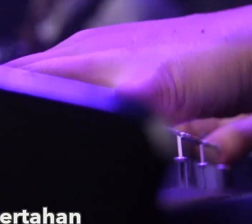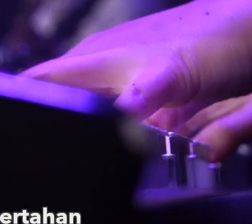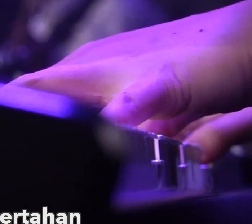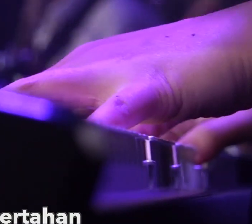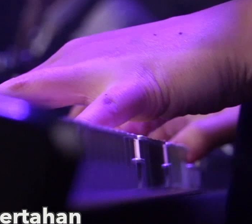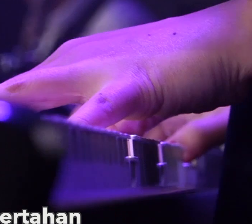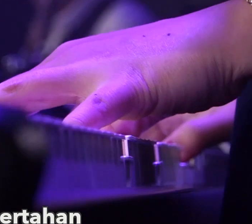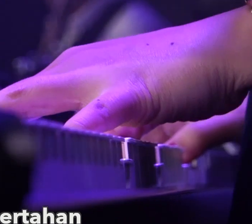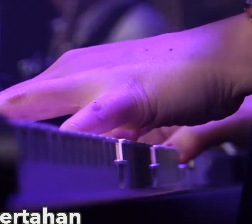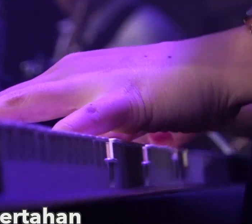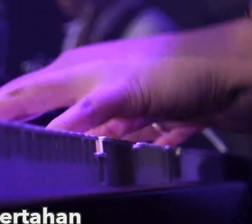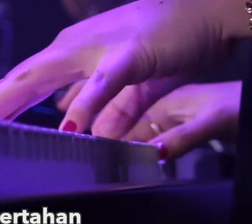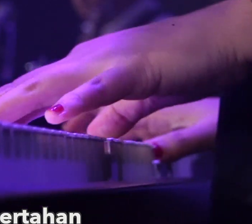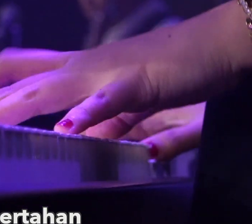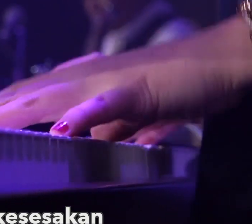kuatkan aku